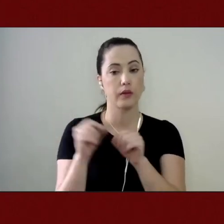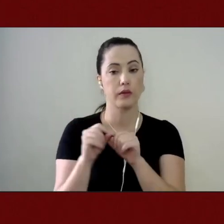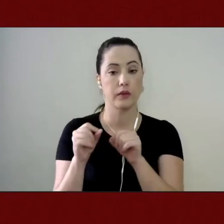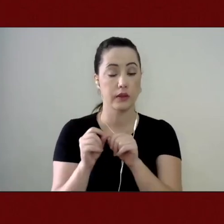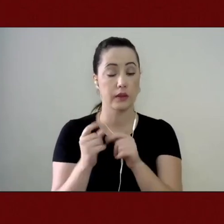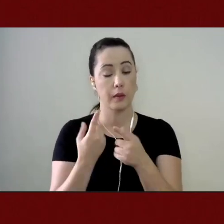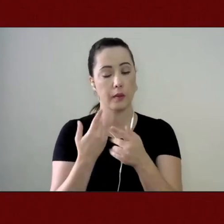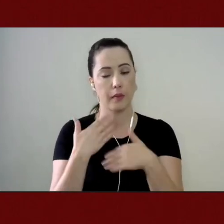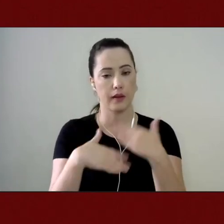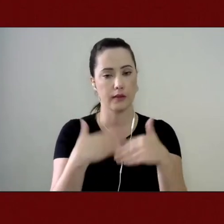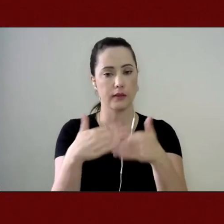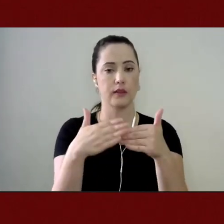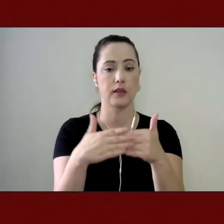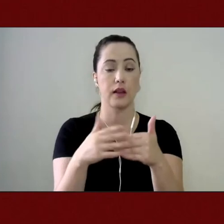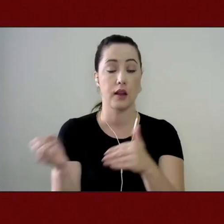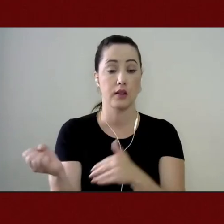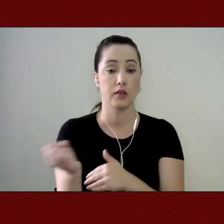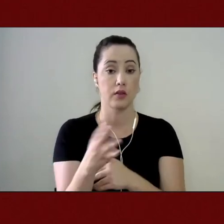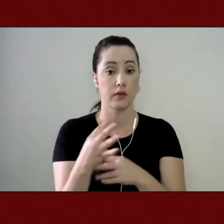país.